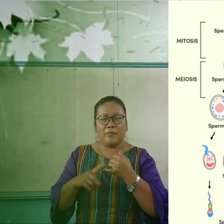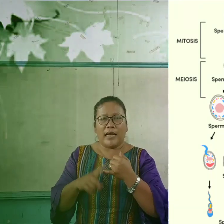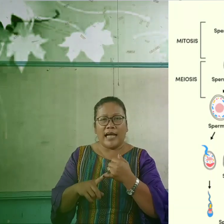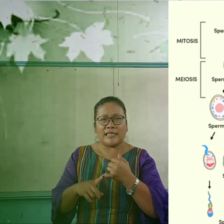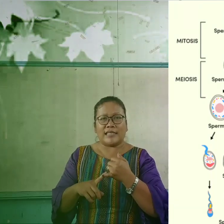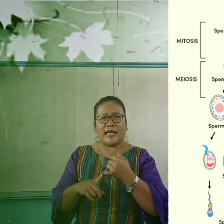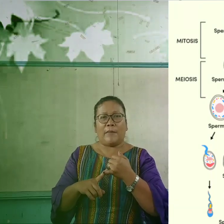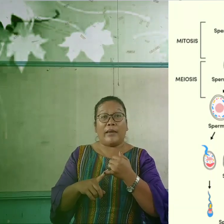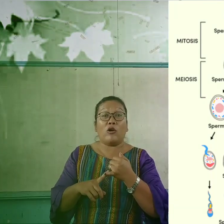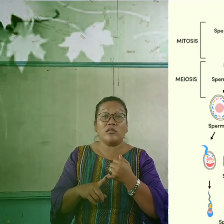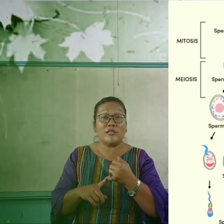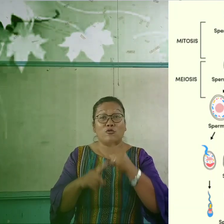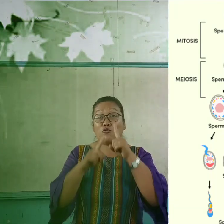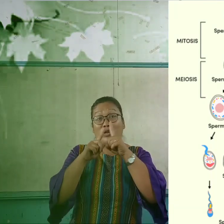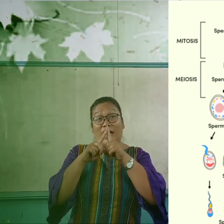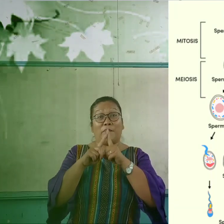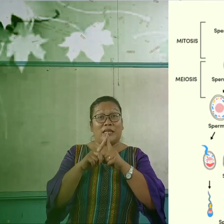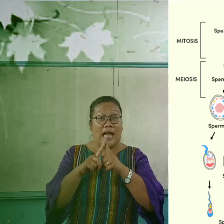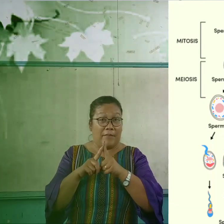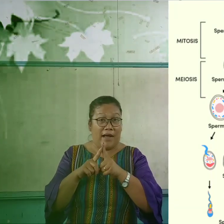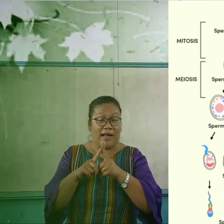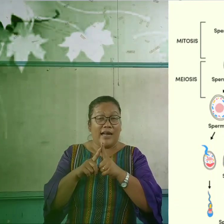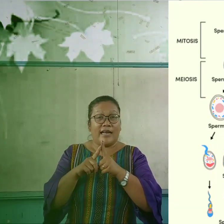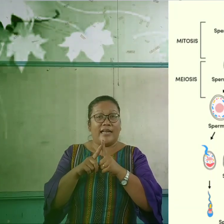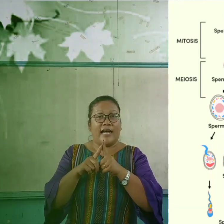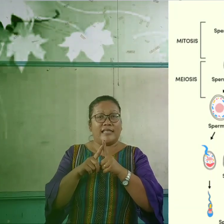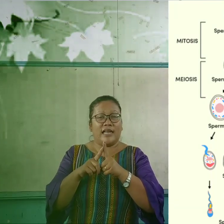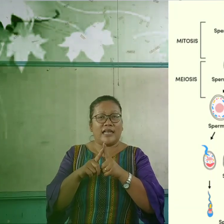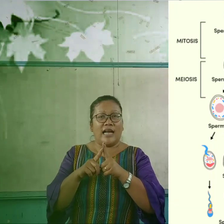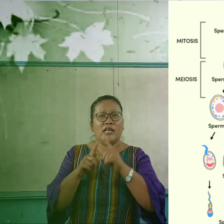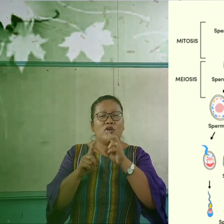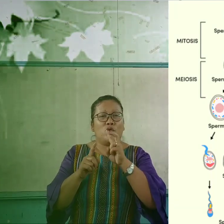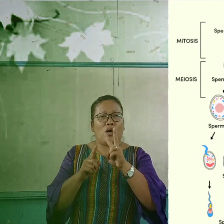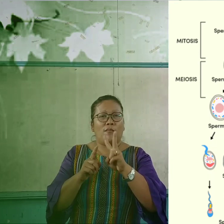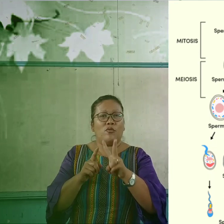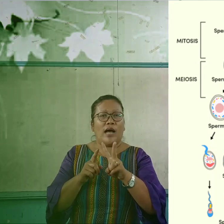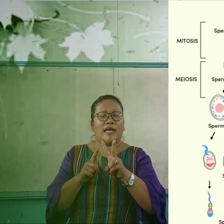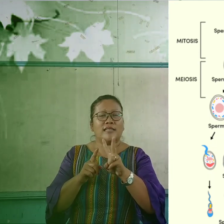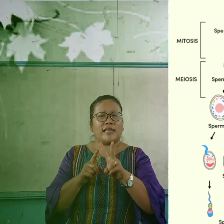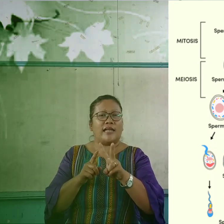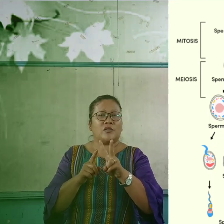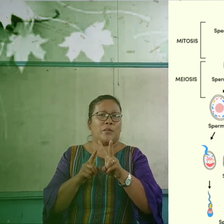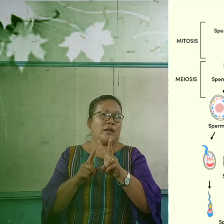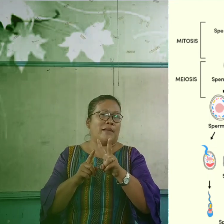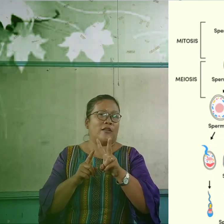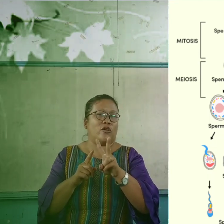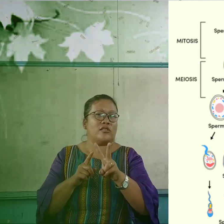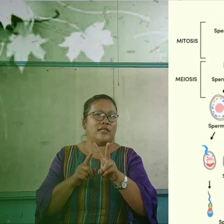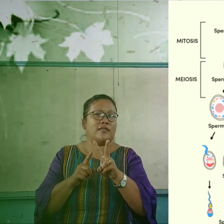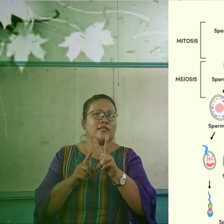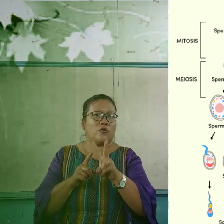membelah secara meiosis untuk yang pertama dan dihasilkan dua buah sel spermatosit